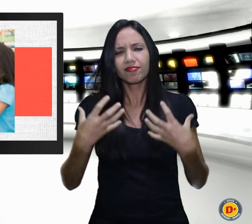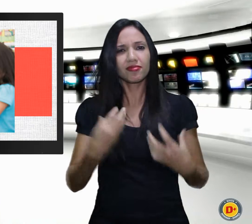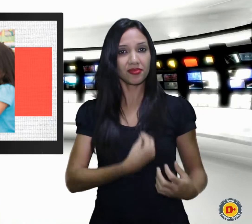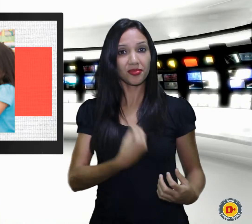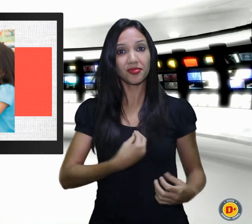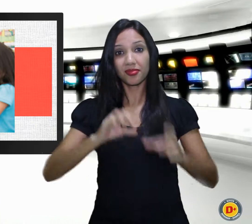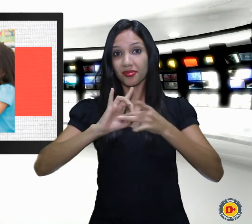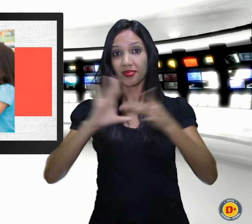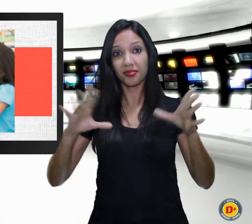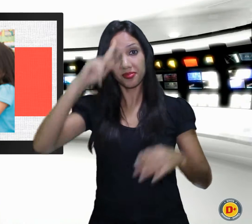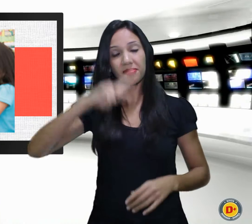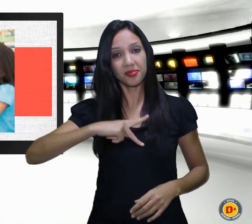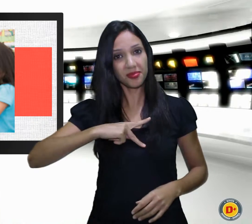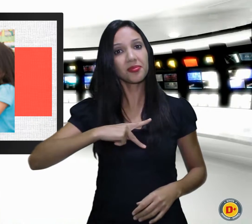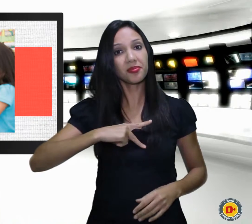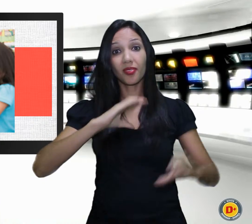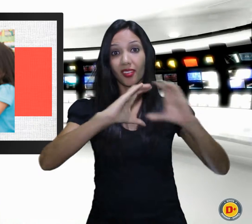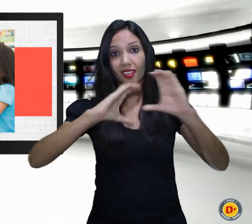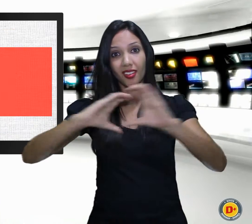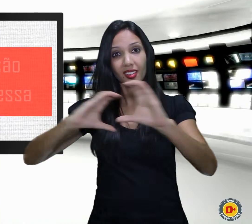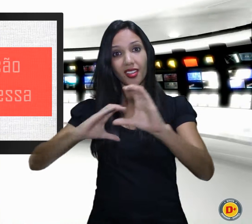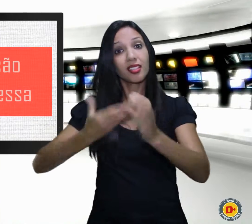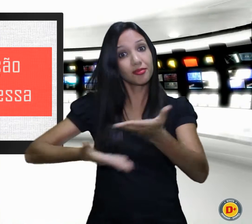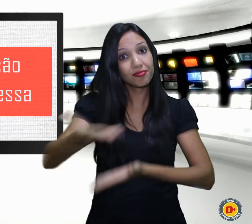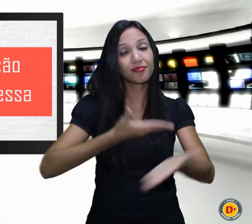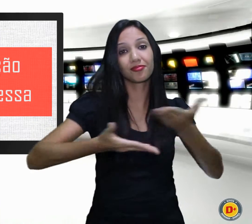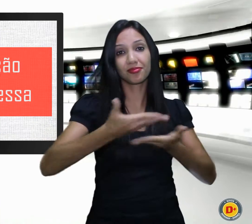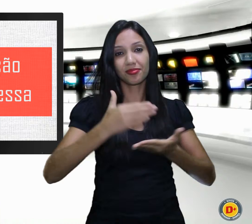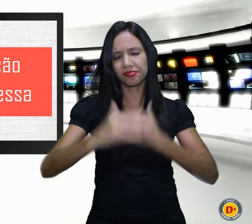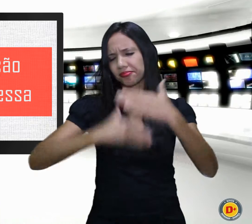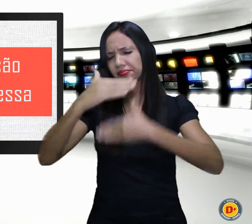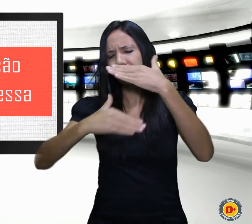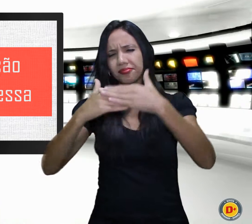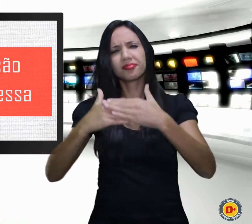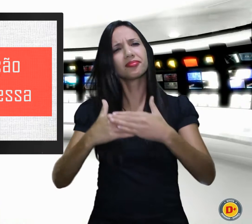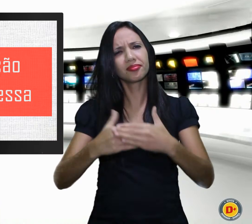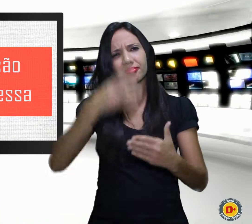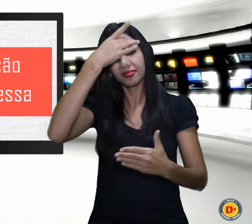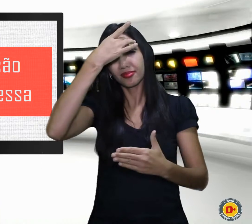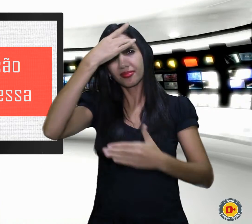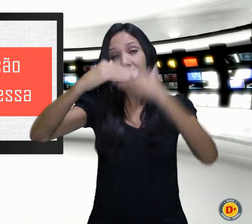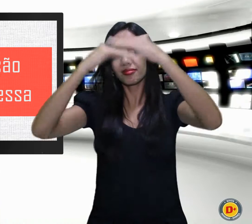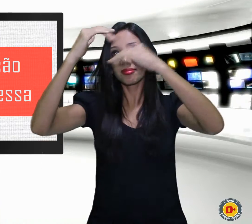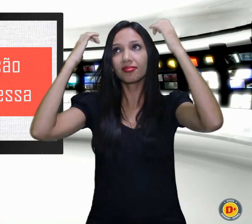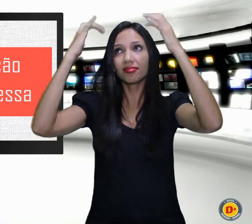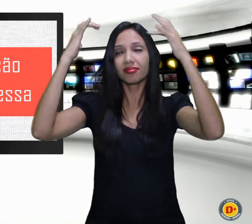da comunicação alternativa, do desenvolvimento dos processos mentais superiores, dos programas